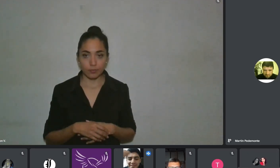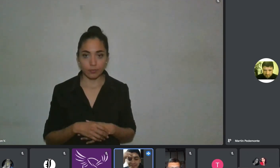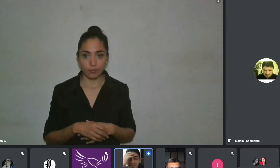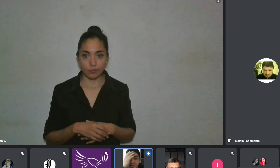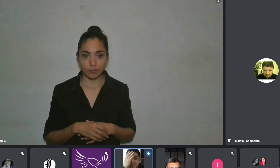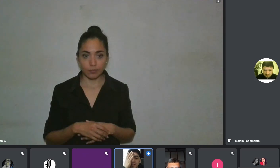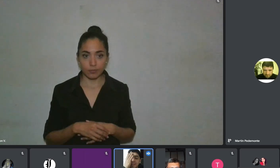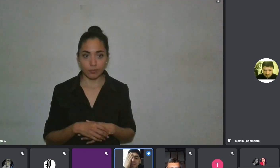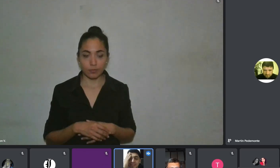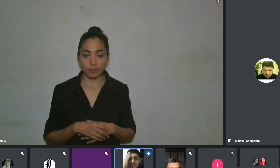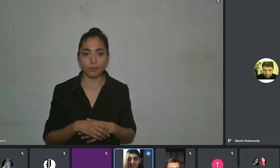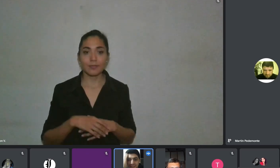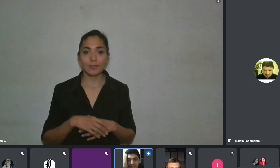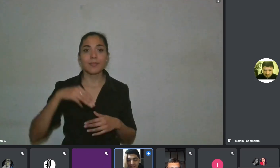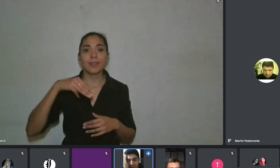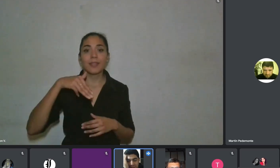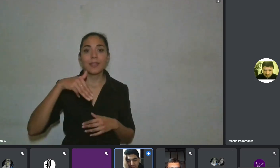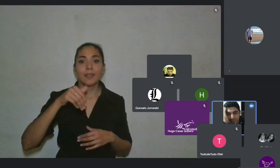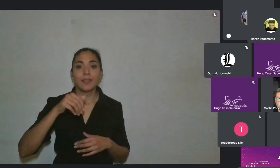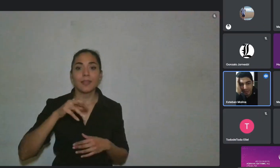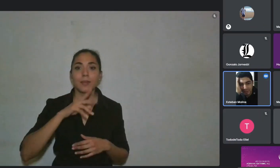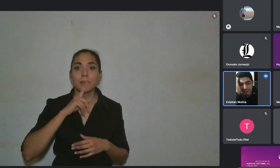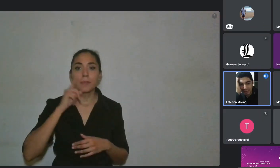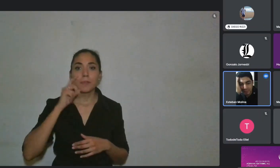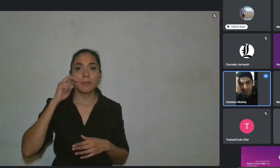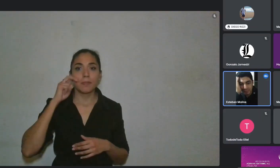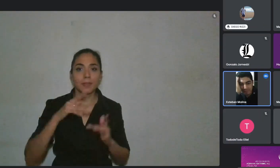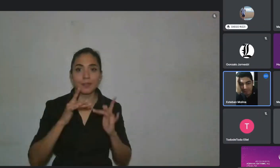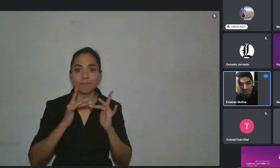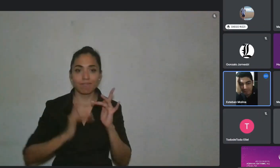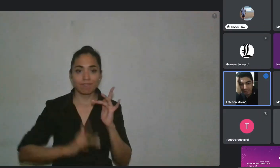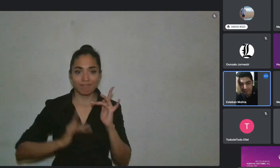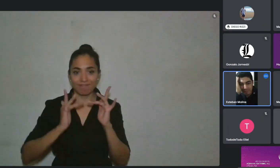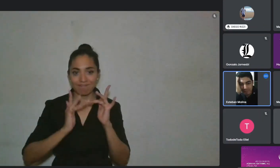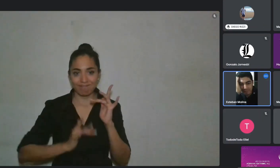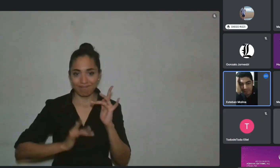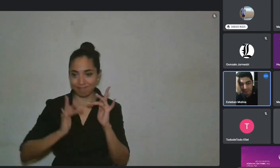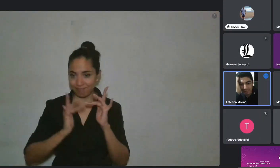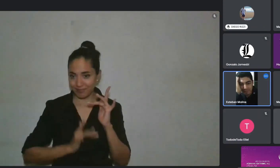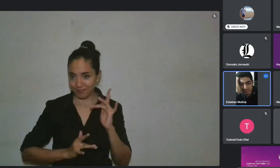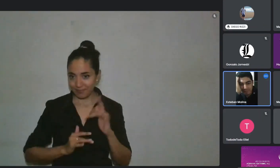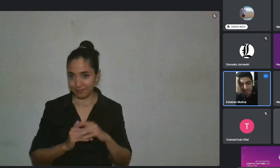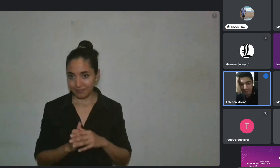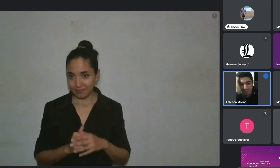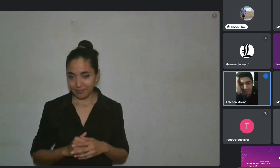Me parece que justo había salido, se le salió la llamada a Martín, me parece.